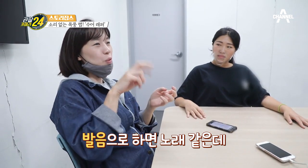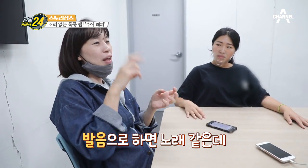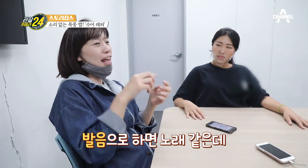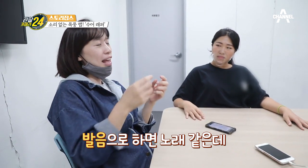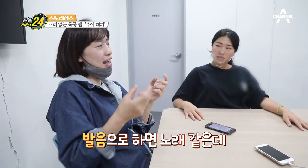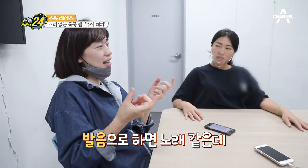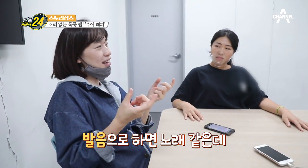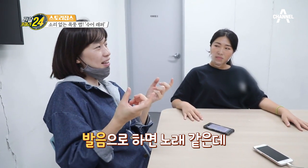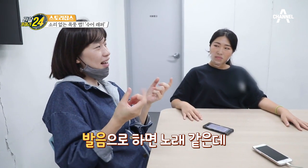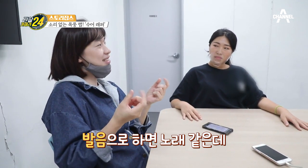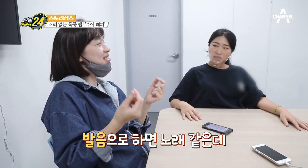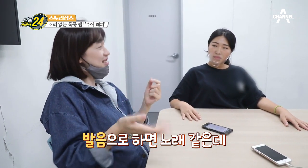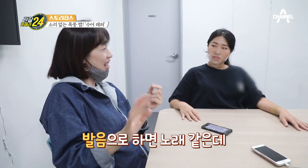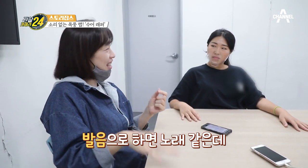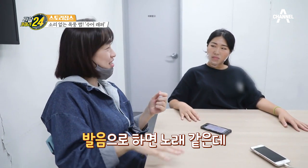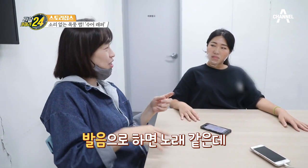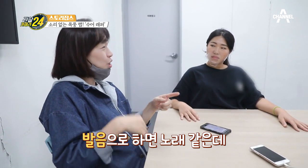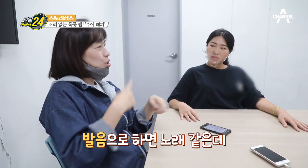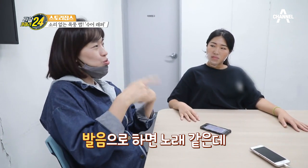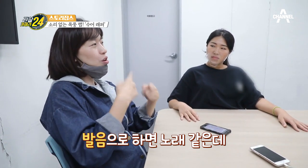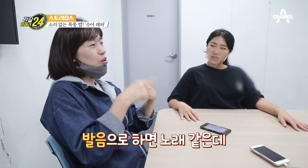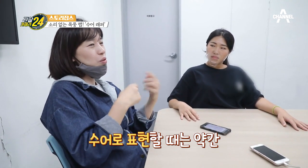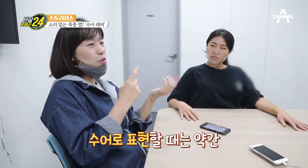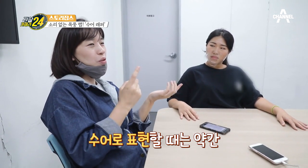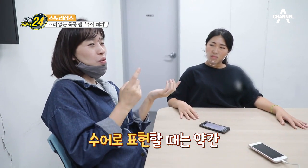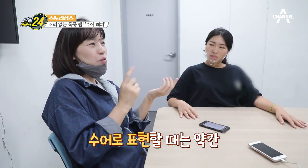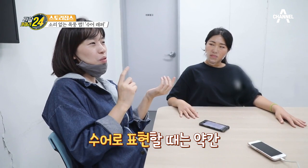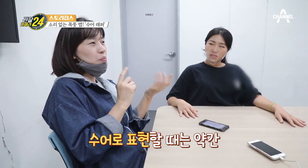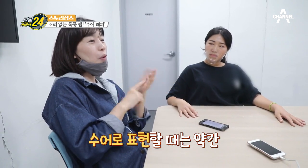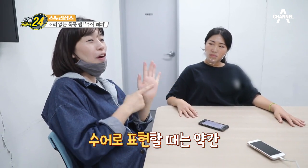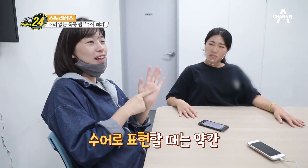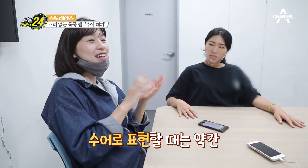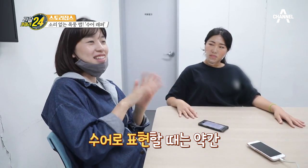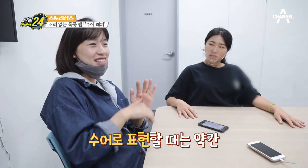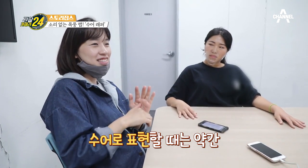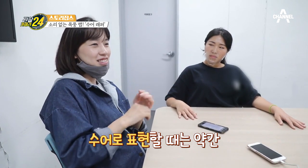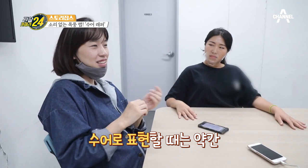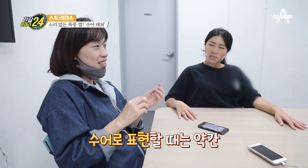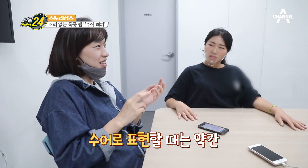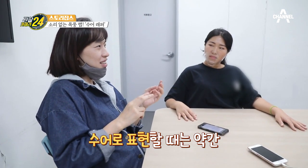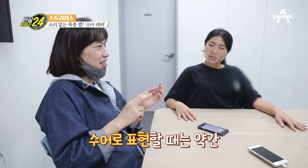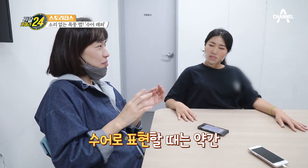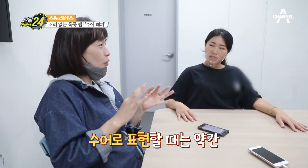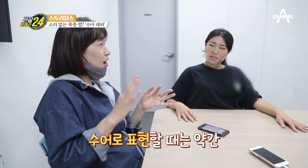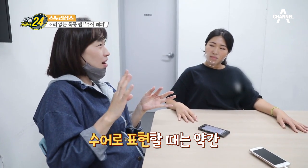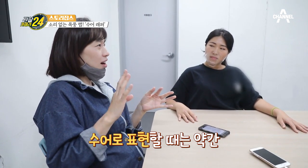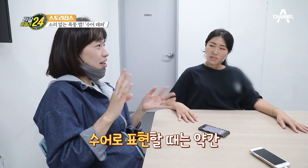노래 같은데 이제 수어로 표현할 때는 뭔가